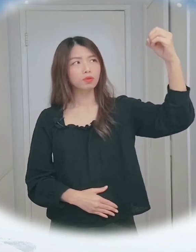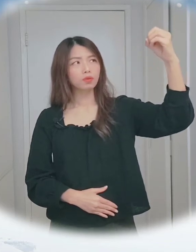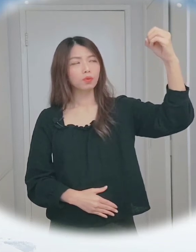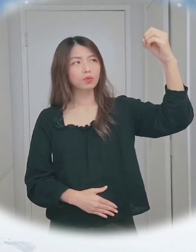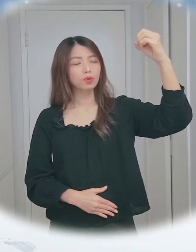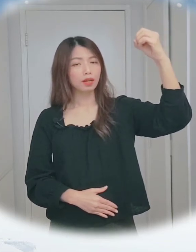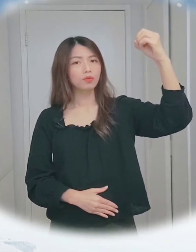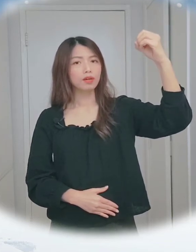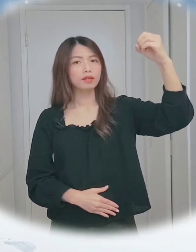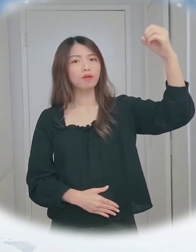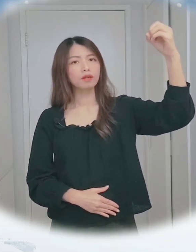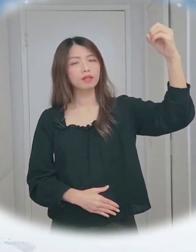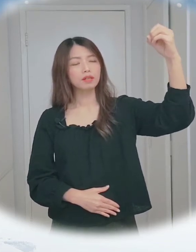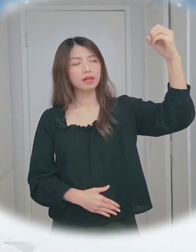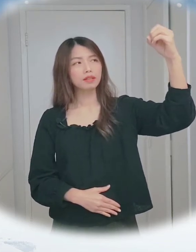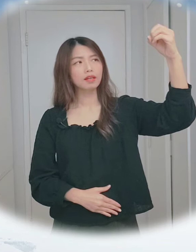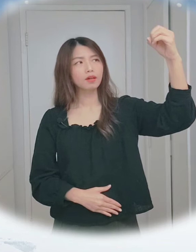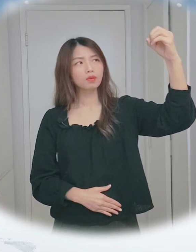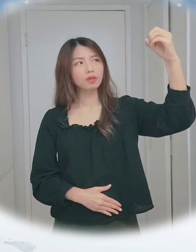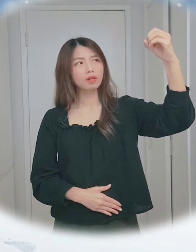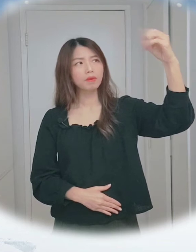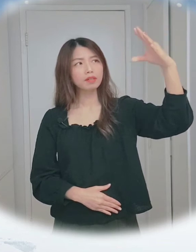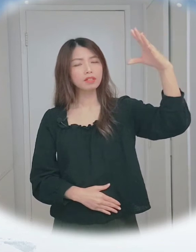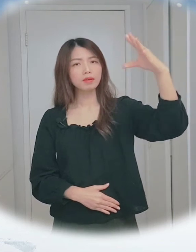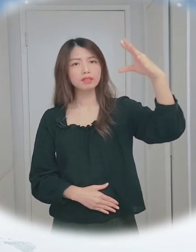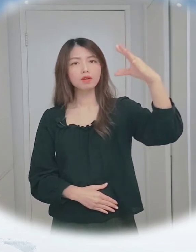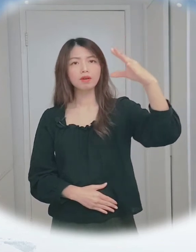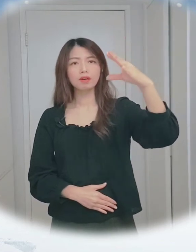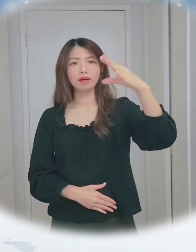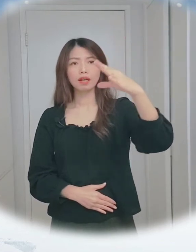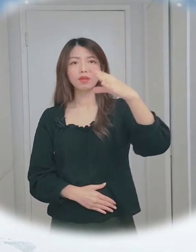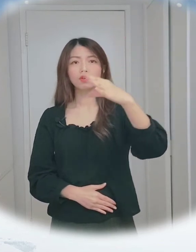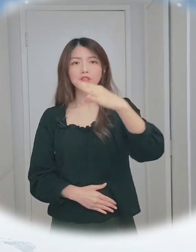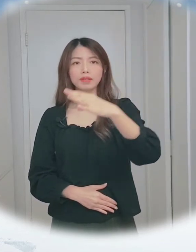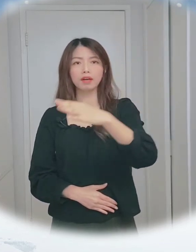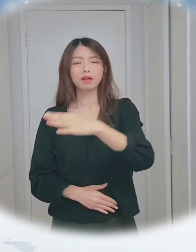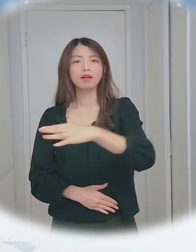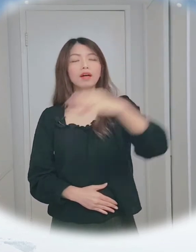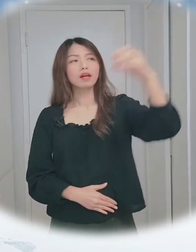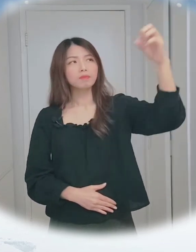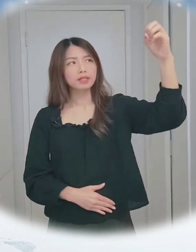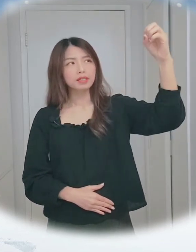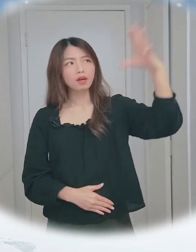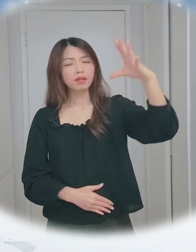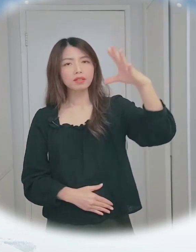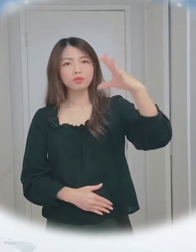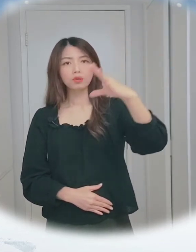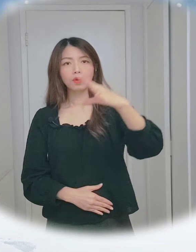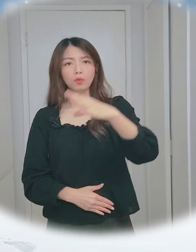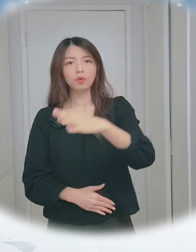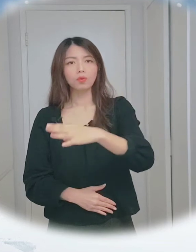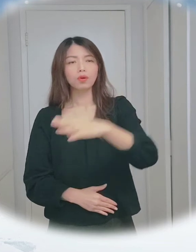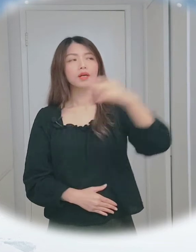오른쪽 약간 위에서 이 상태에서 손을 펼치시면서 아래로 내려주시면 돼요. 빛이라고 하는